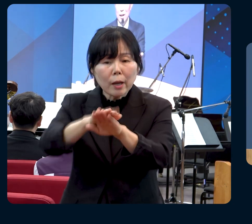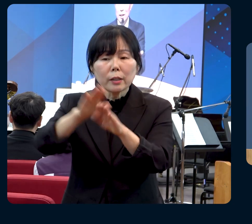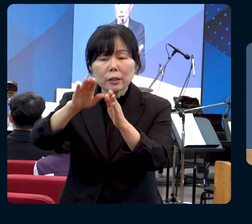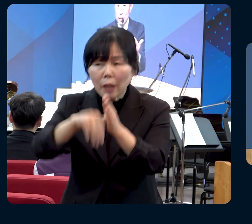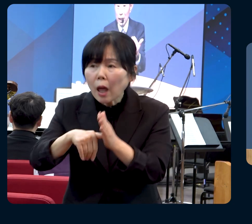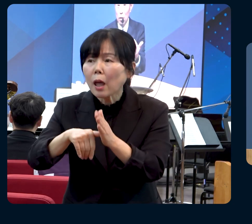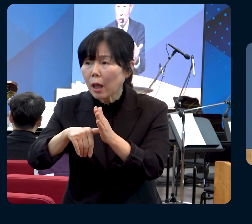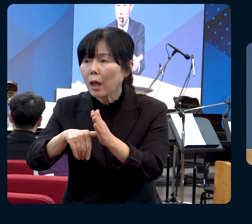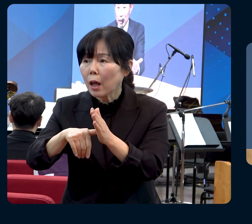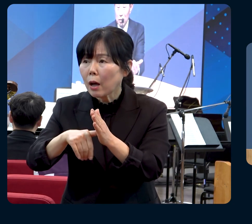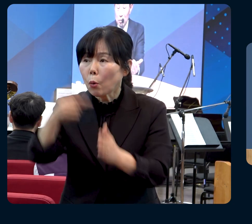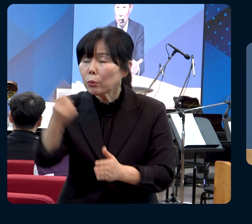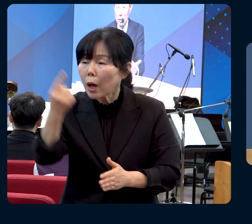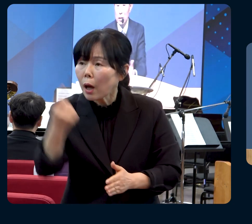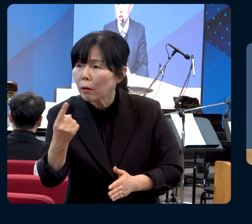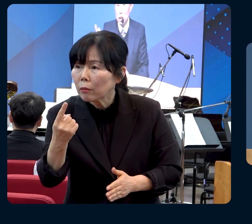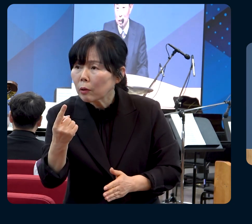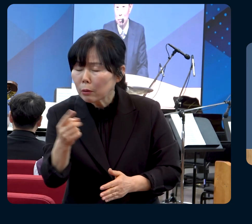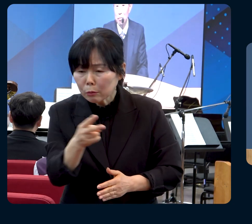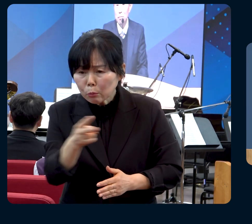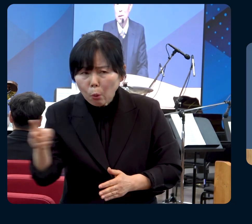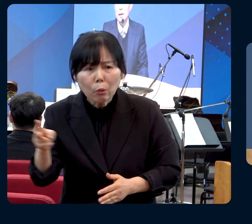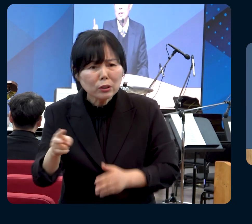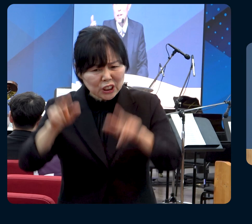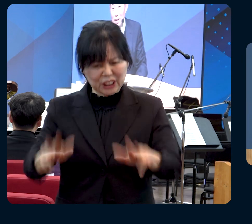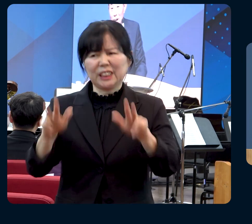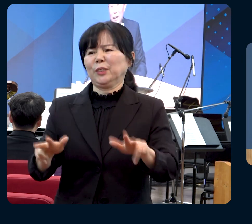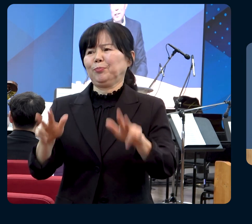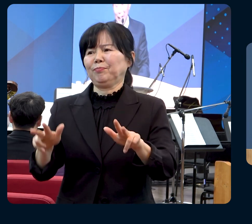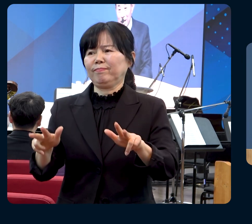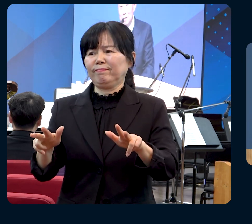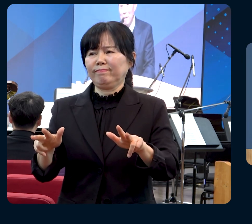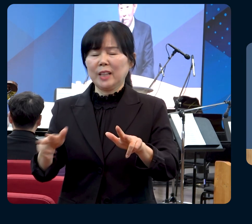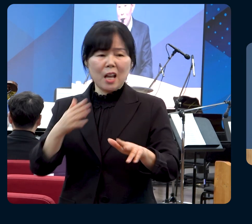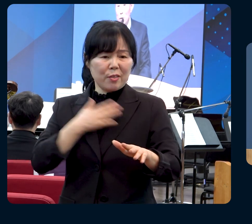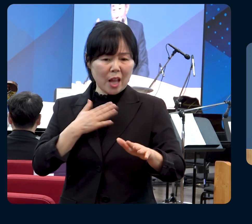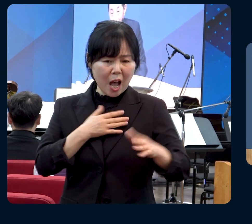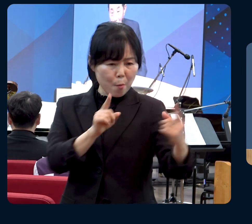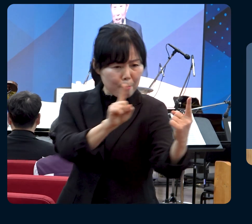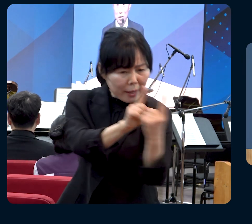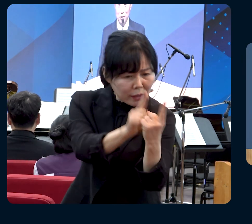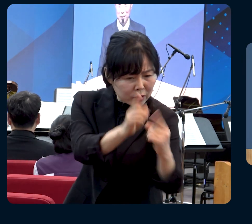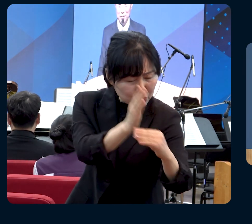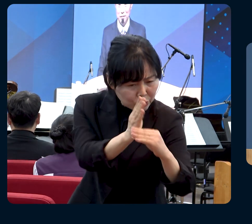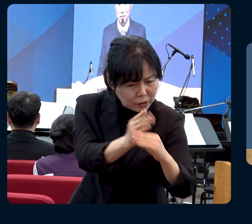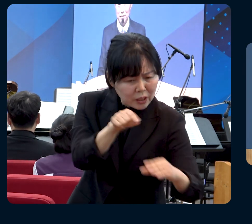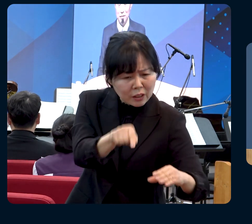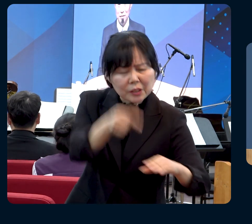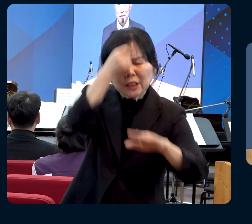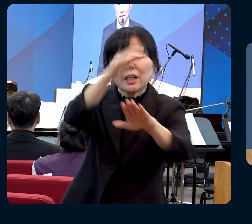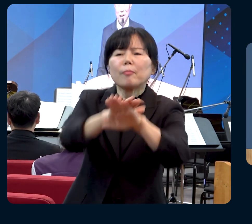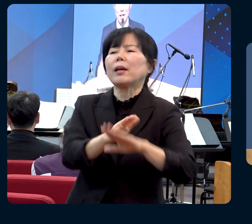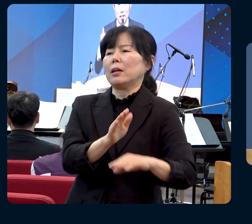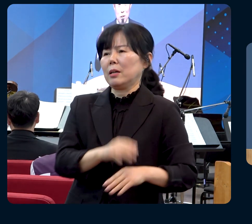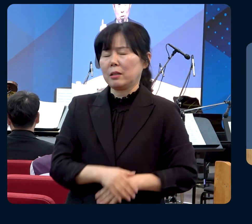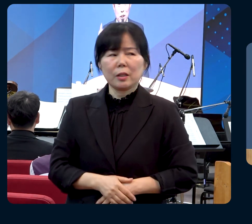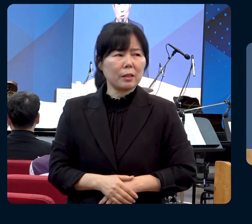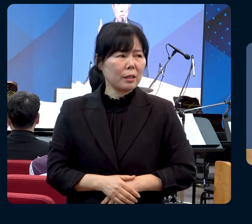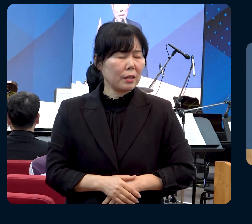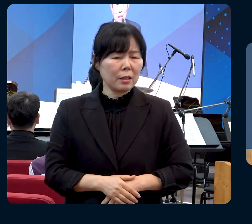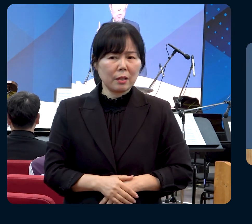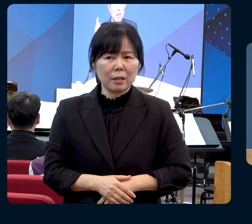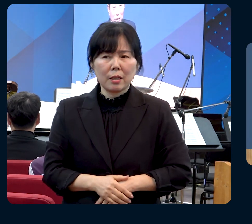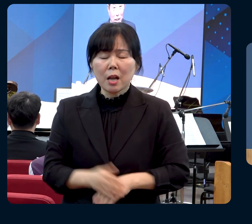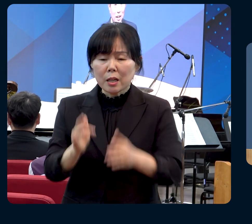이때라. 이때가 언제예요? 지금 내가 나를 만나고 있을 때라는 거예요. 예수